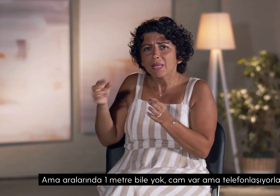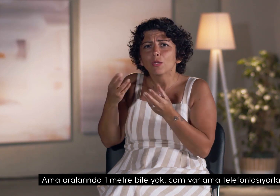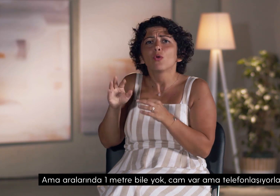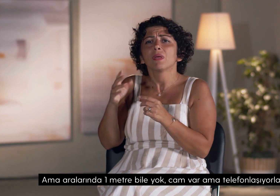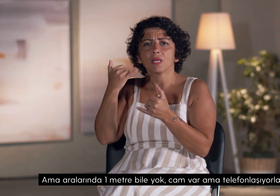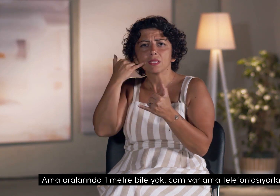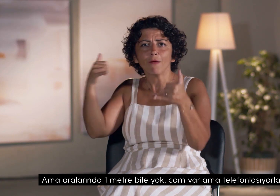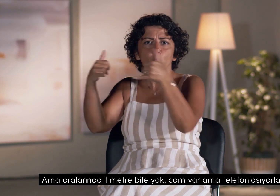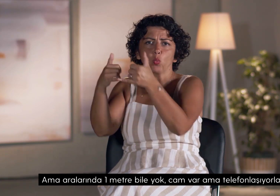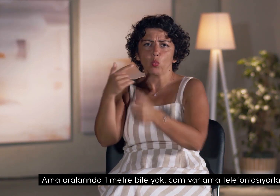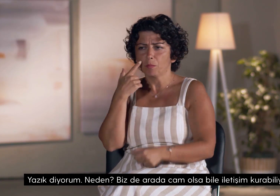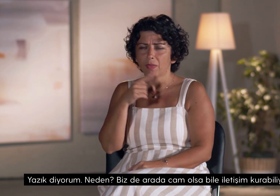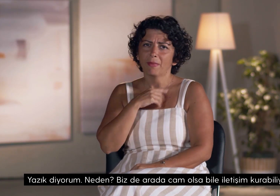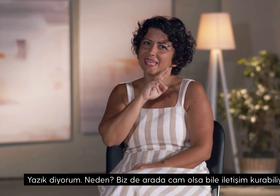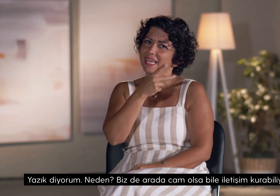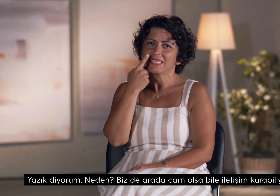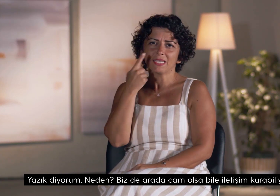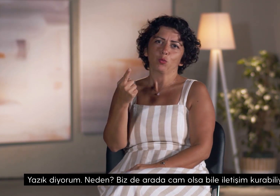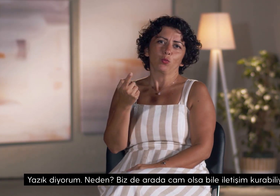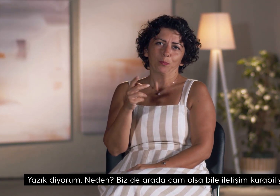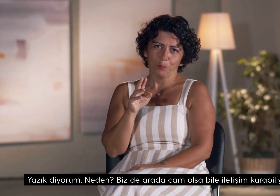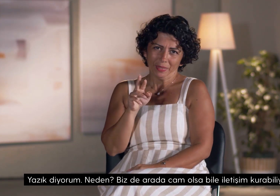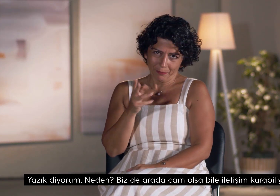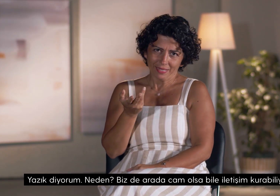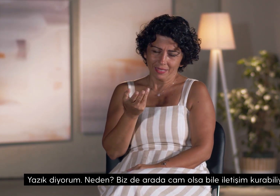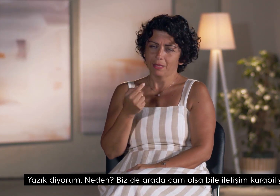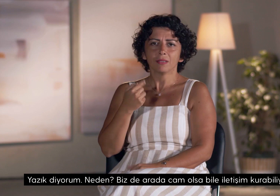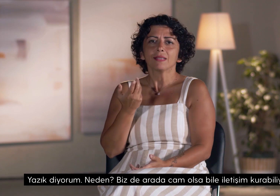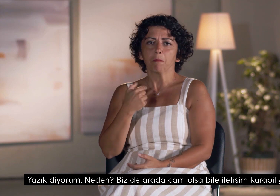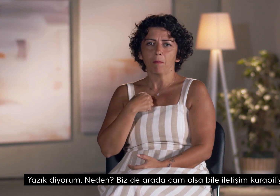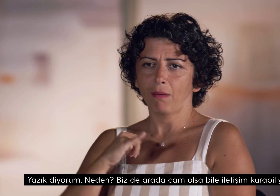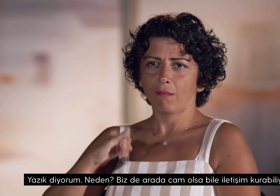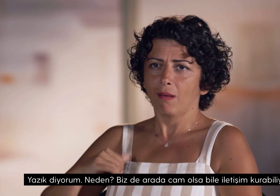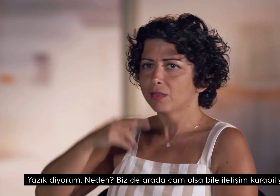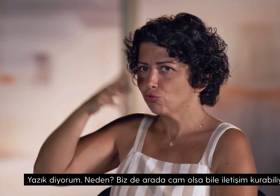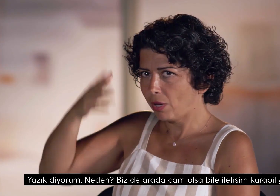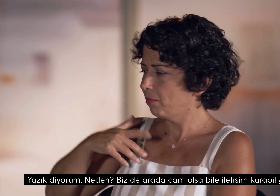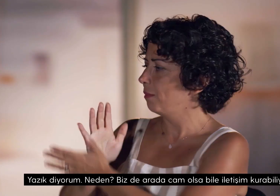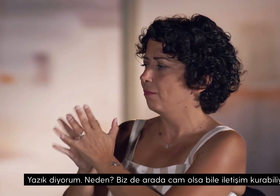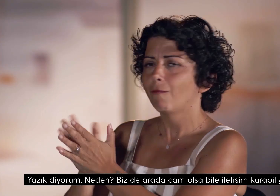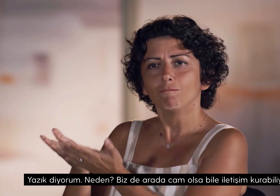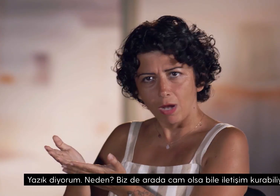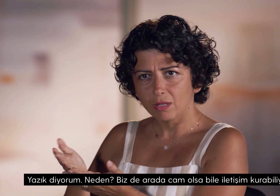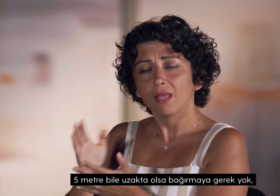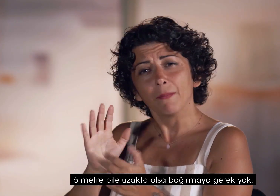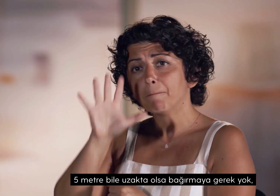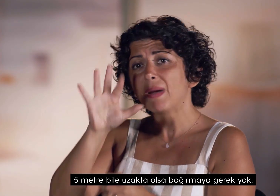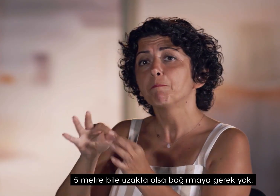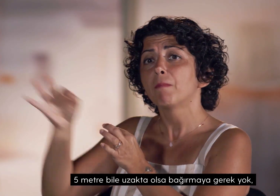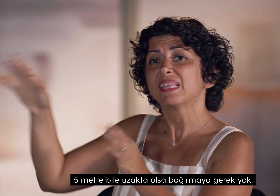ama telefonlaşıyorlar. İçimden yazık diyorum. Neden biz de arada cam olsa bile iletişim kurabiliyoruz? 5 metre bile